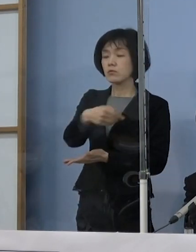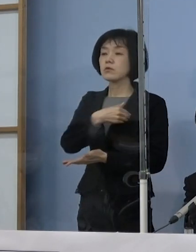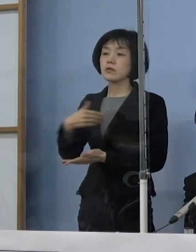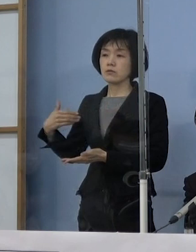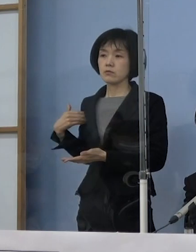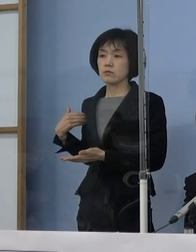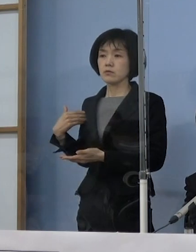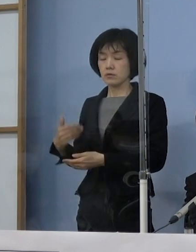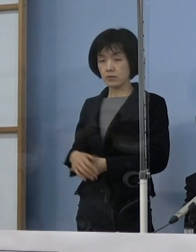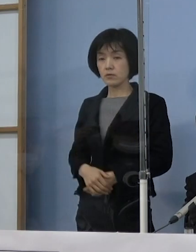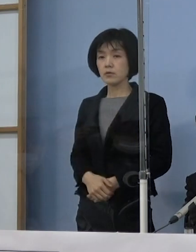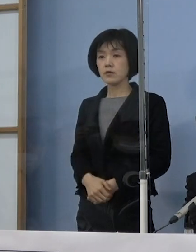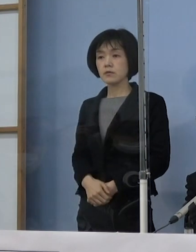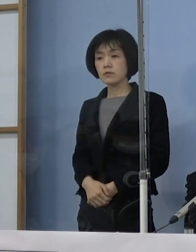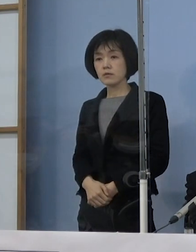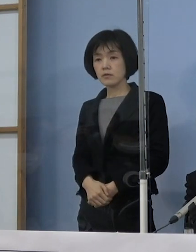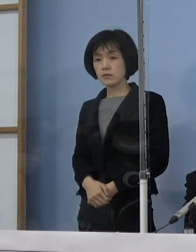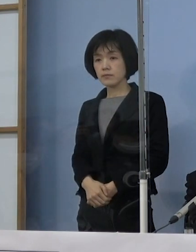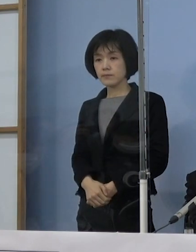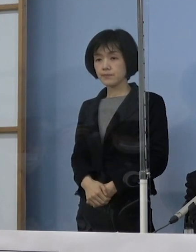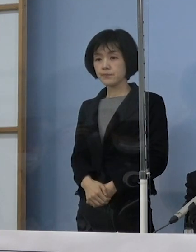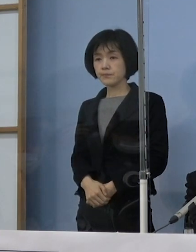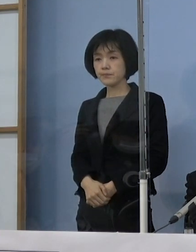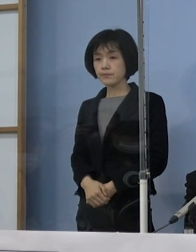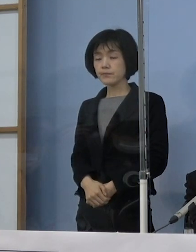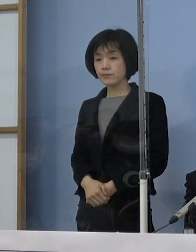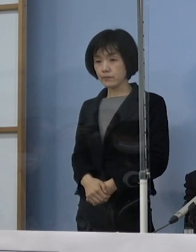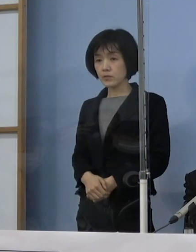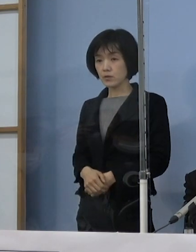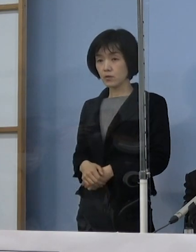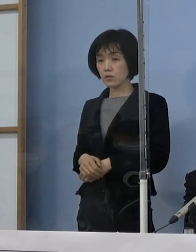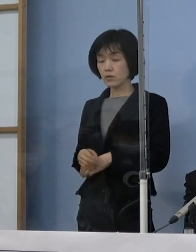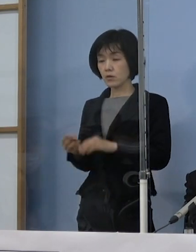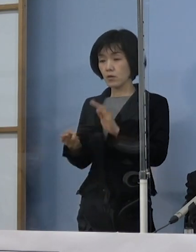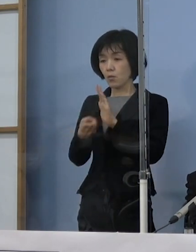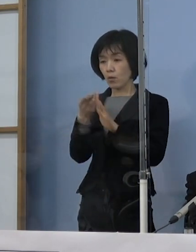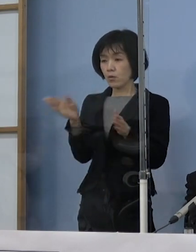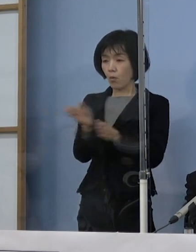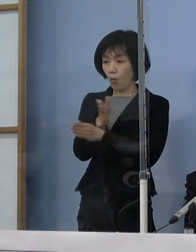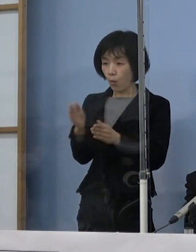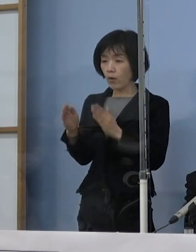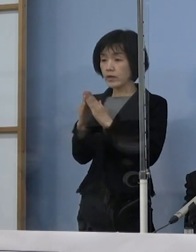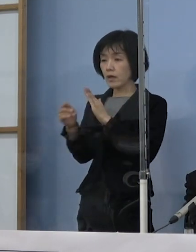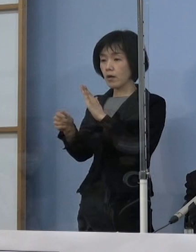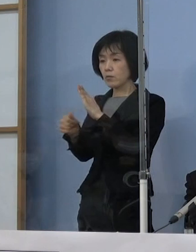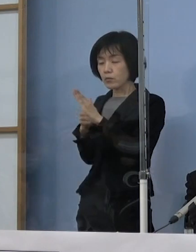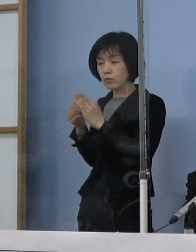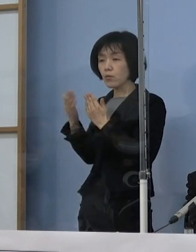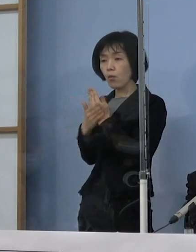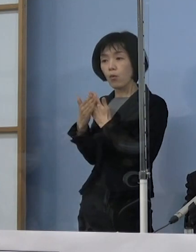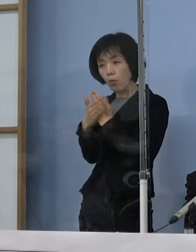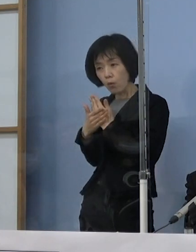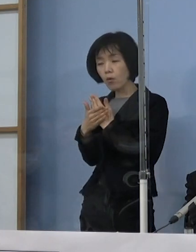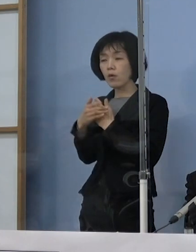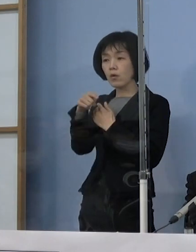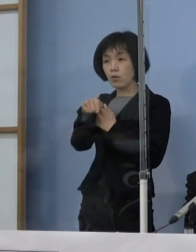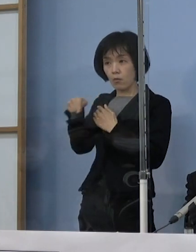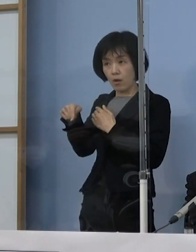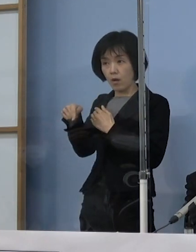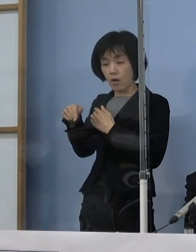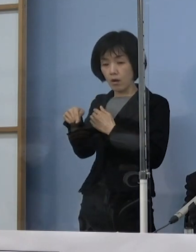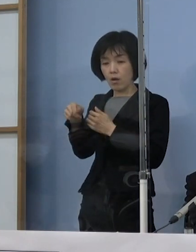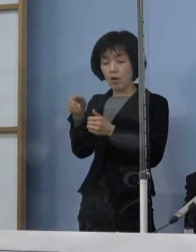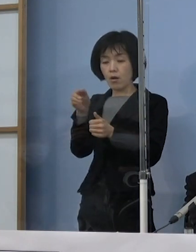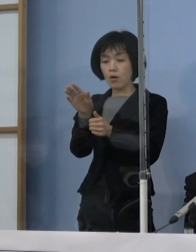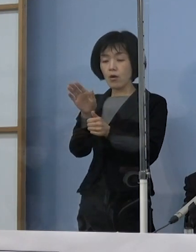新たに規定をされております。また宿泊療養、自宅療養を法的に位置づけ、協力